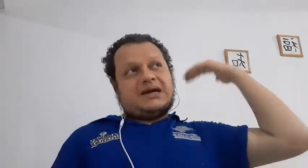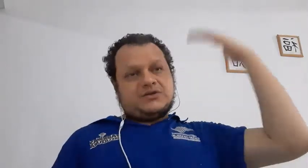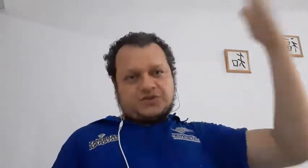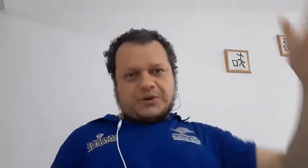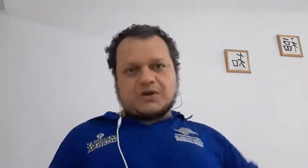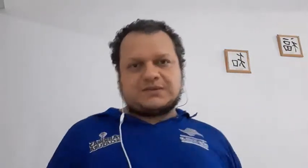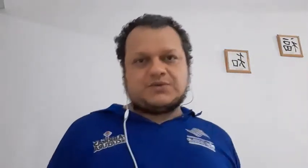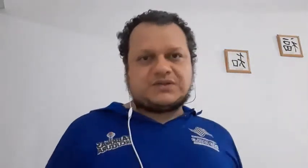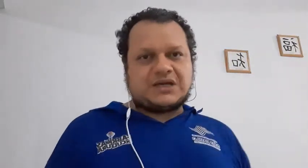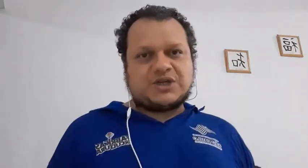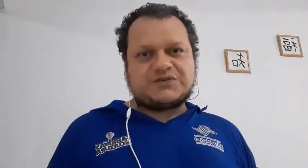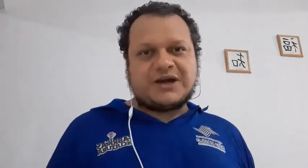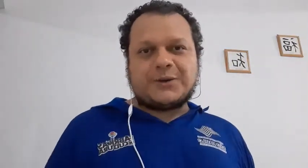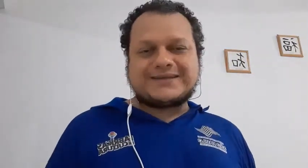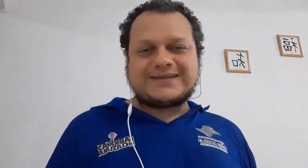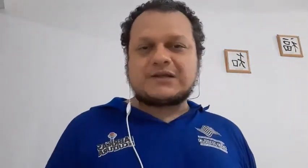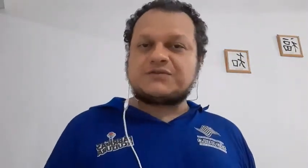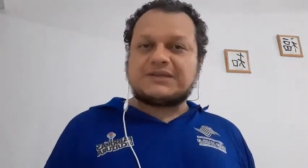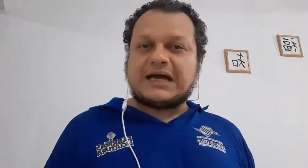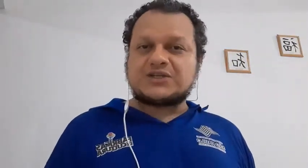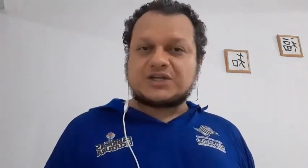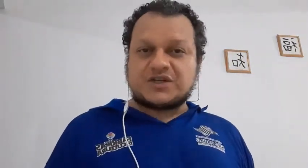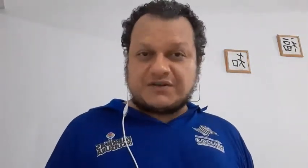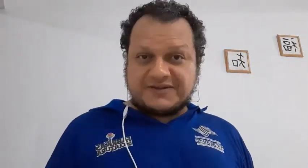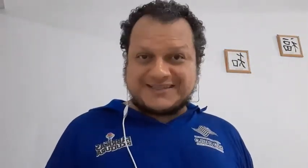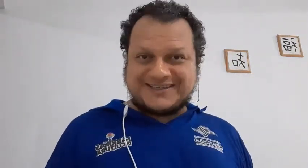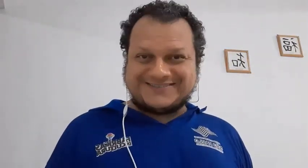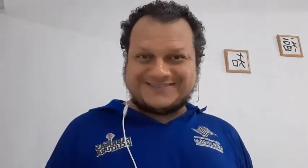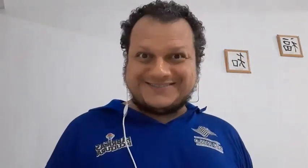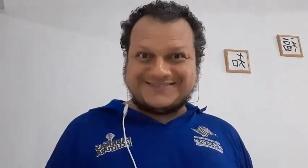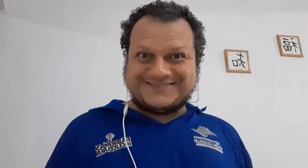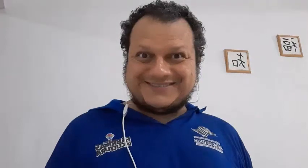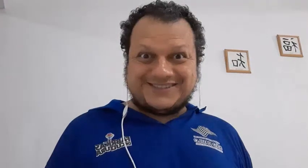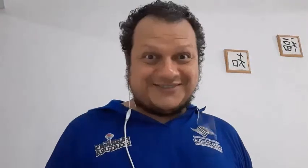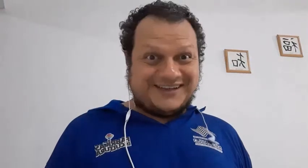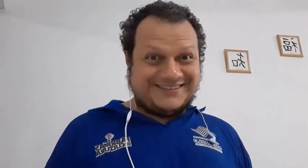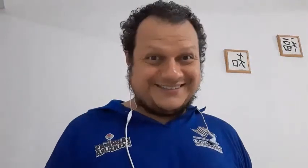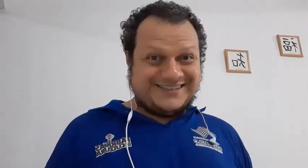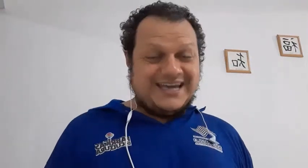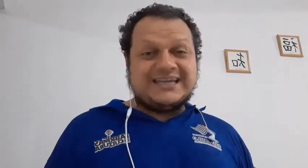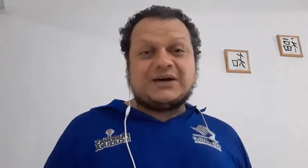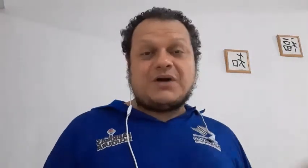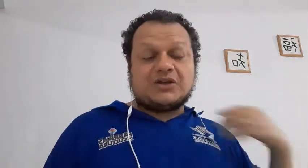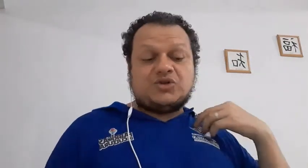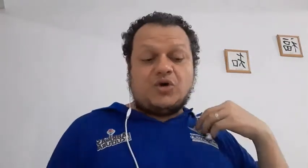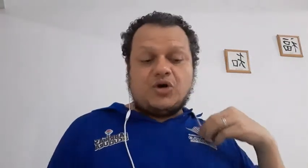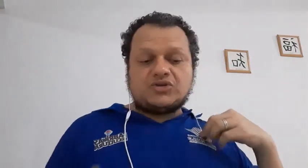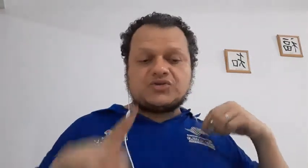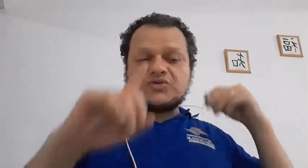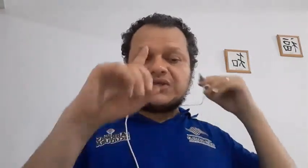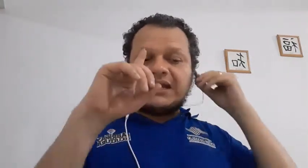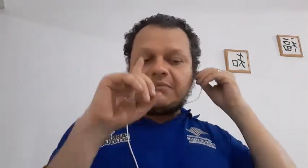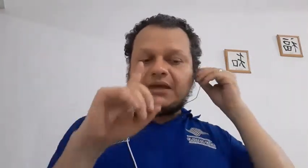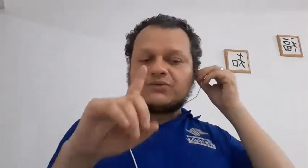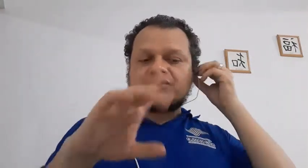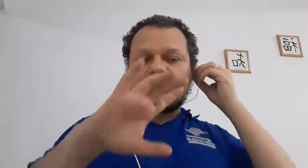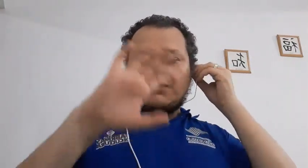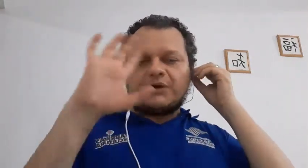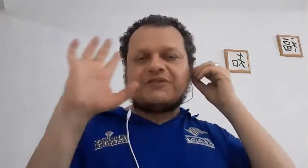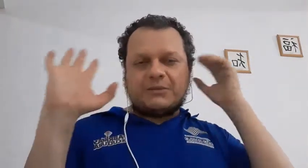nos próximos a gente vai conhecer a atividade que a gente vai fazer. Tudo bem? Então, ó, todos os elementos, ó, eu falo